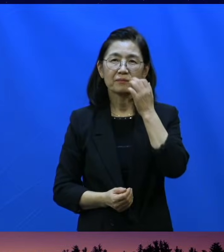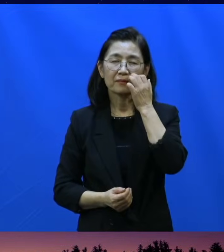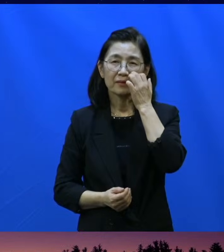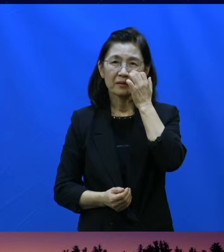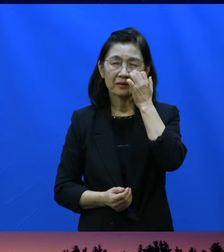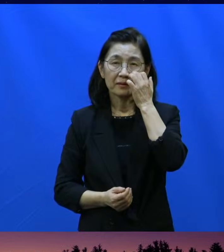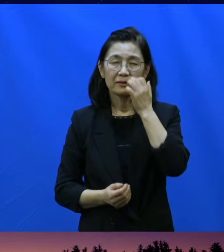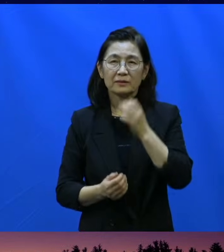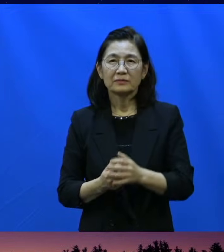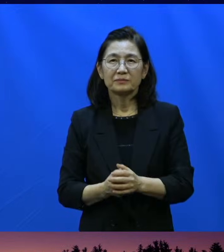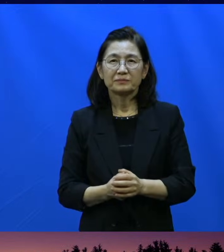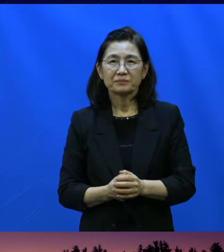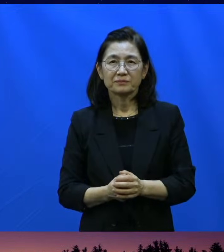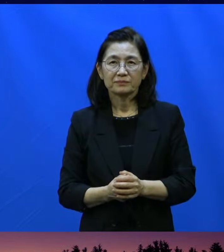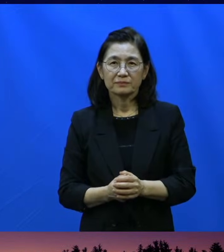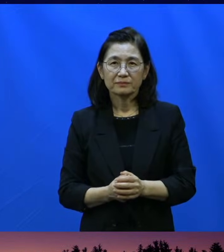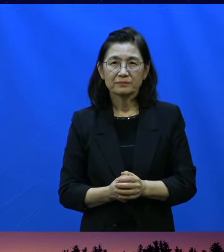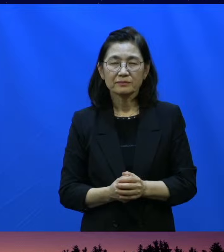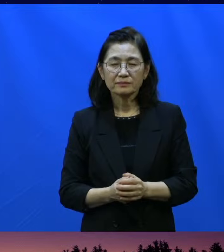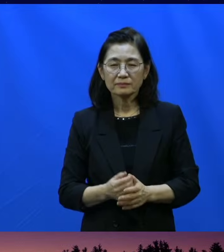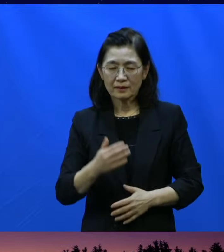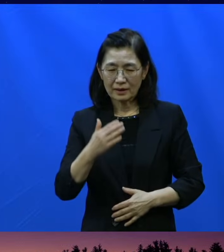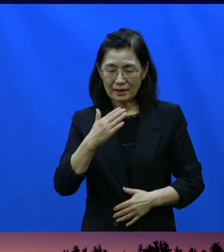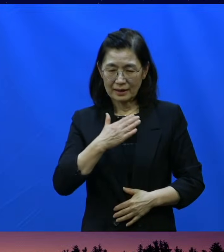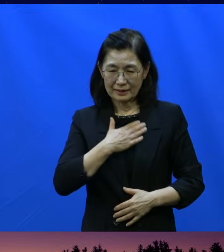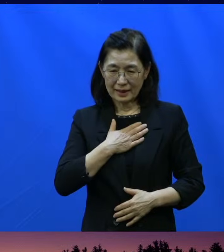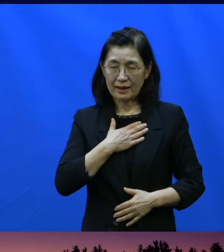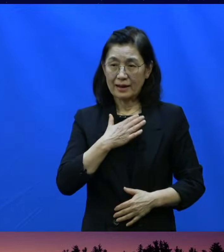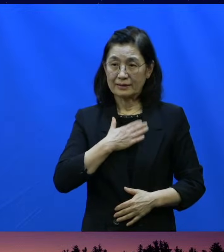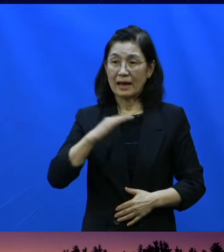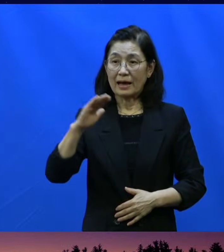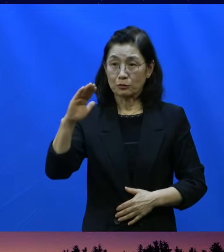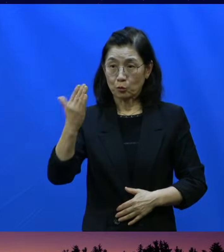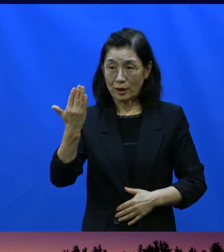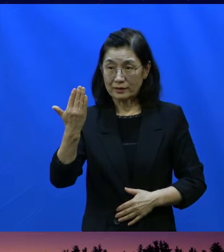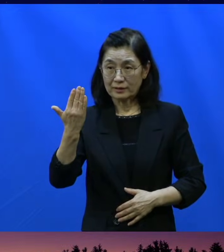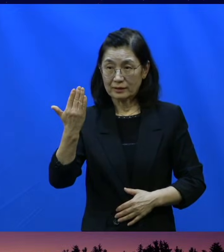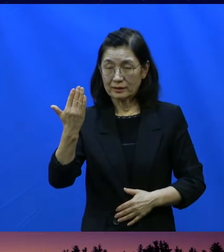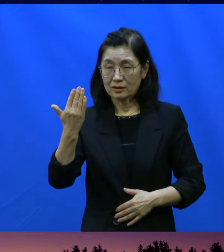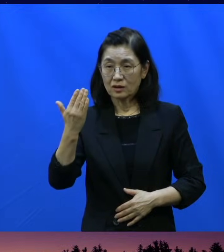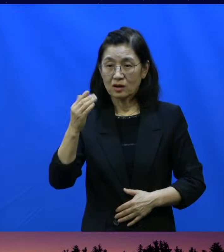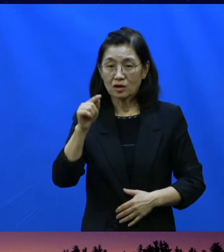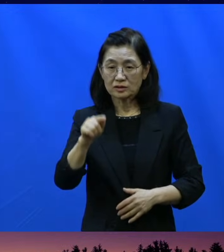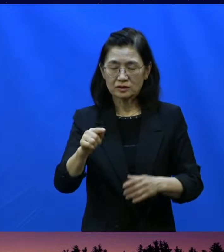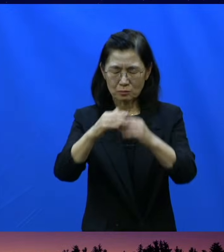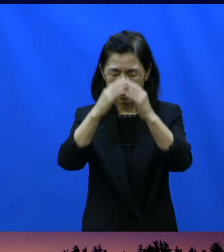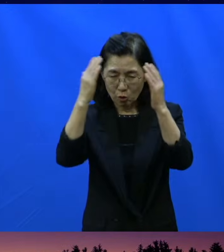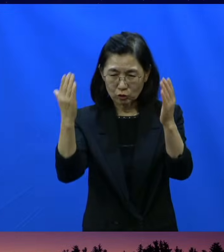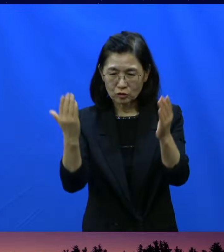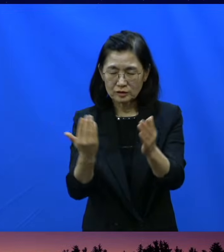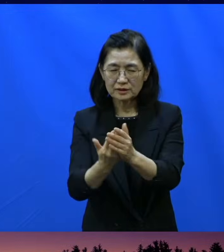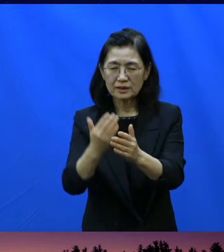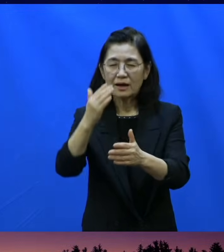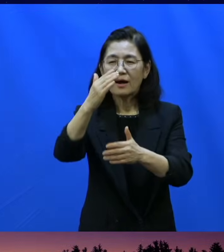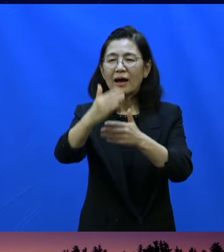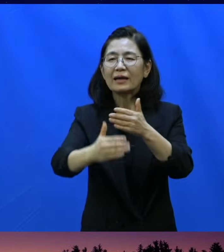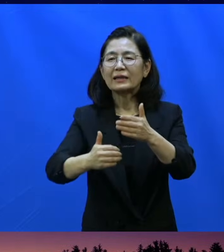게 없어요. 그냥 그대로 나의 나됨, 그것은 하나님의 은혜 때문이다.